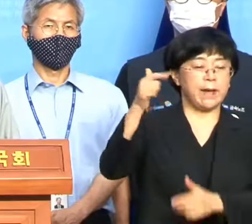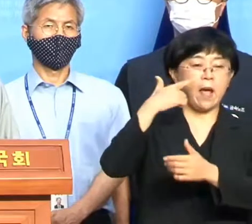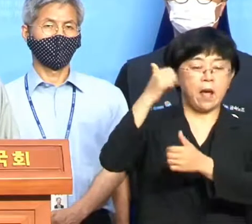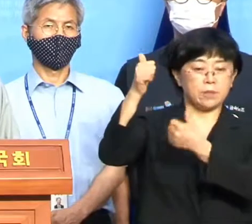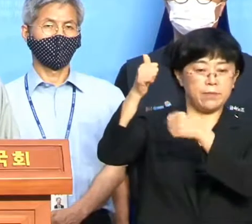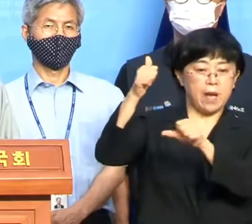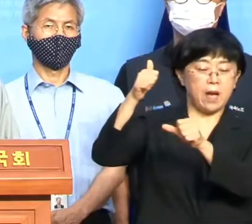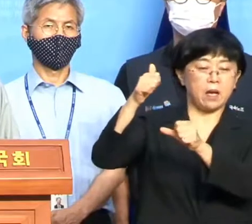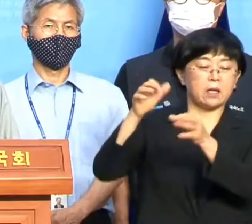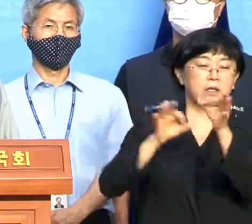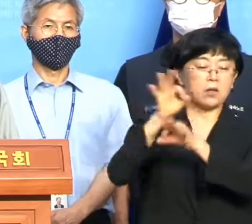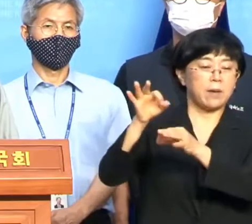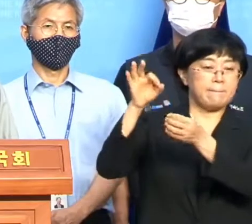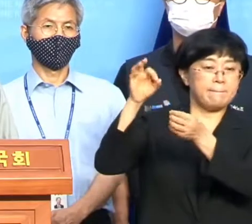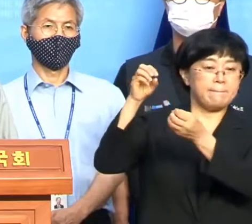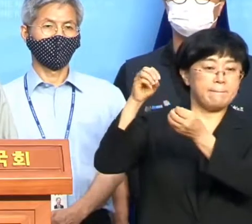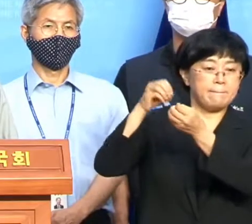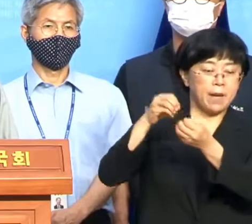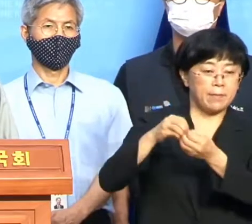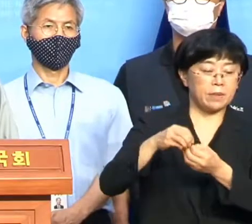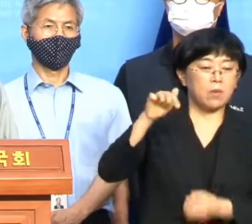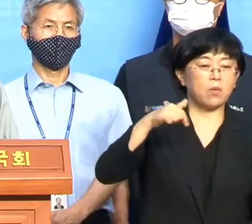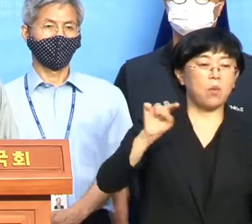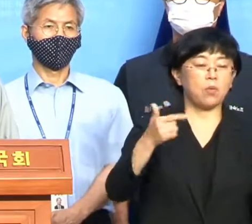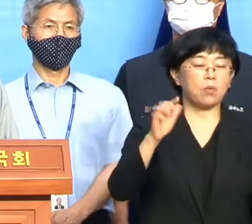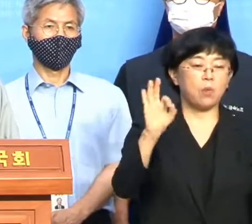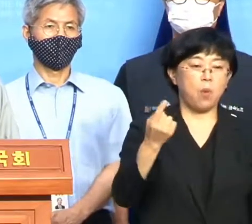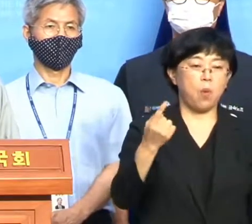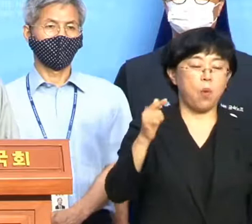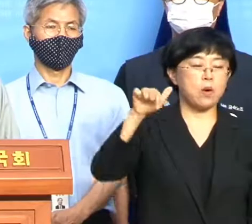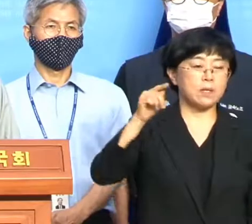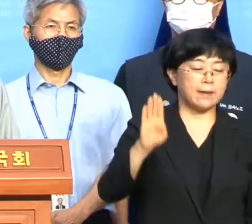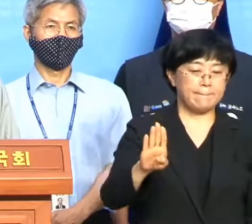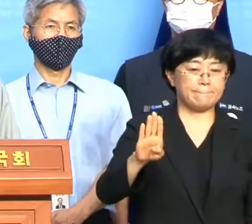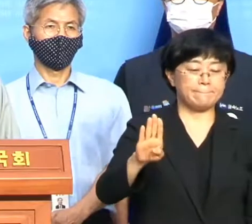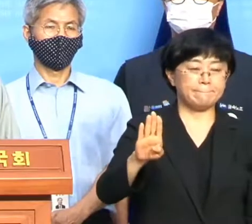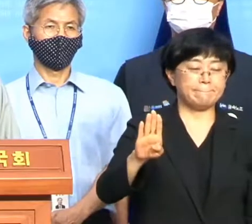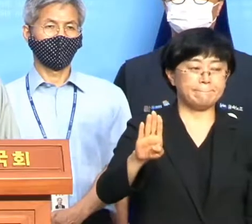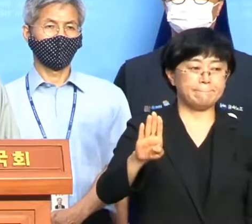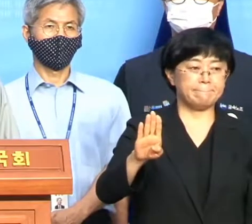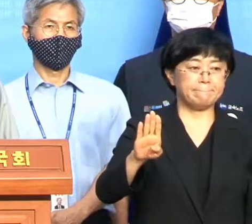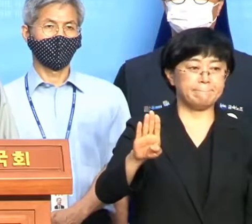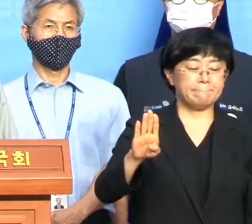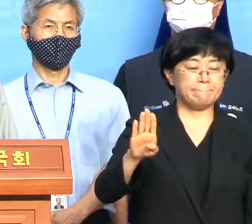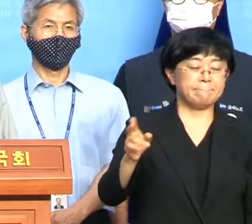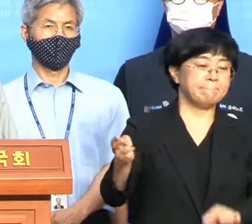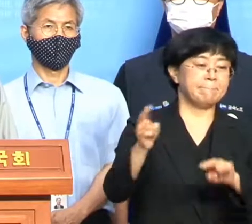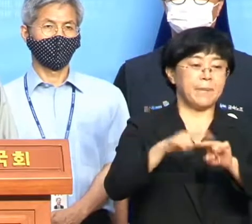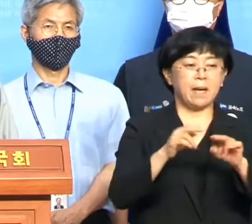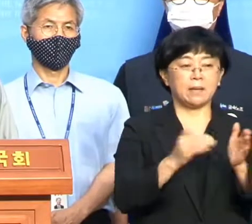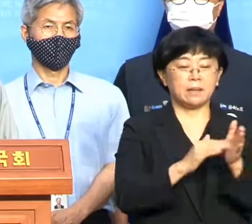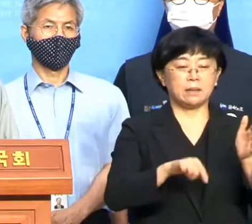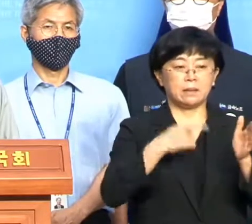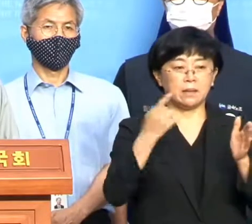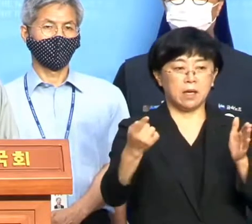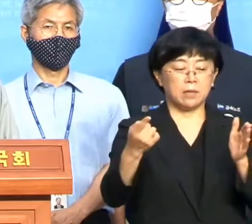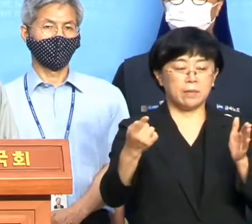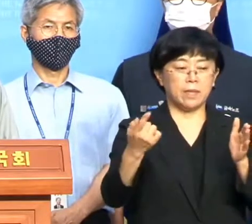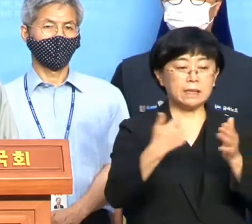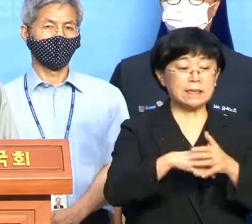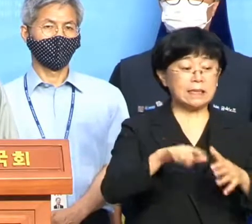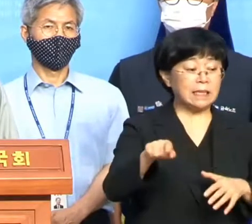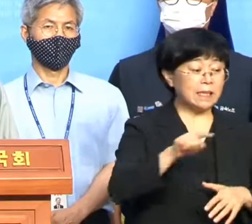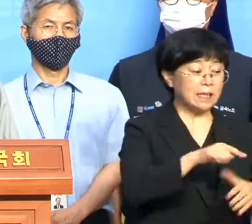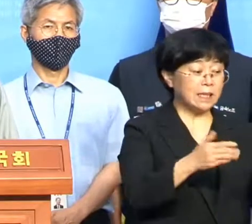세습이 해서 집사 역할을 하는 권오갑 그 당시에 직함이 사장입니다 부임 1시부터 현장을 숙대